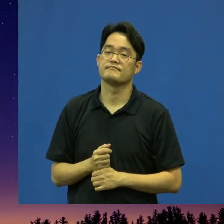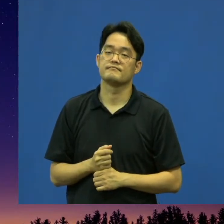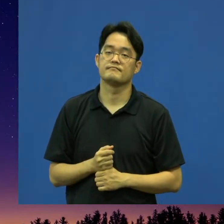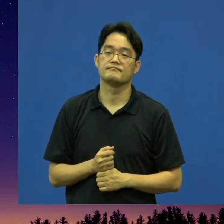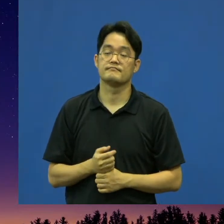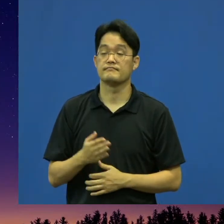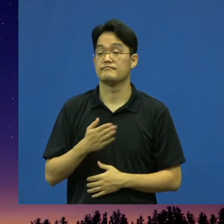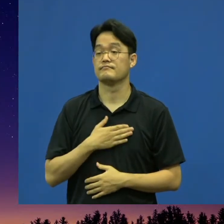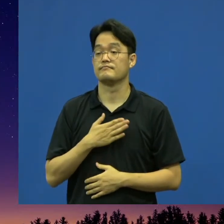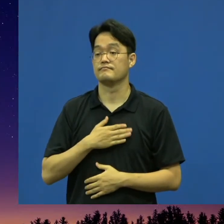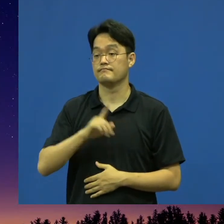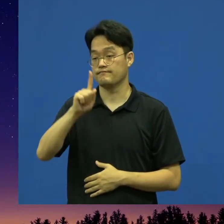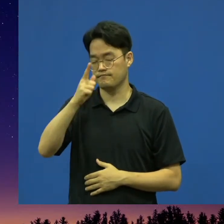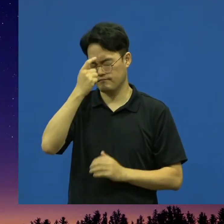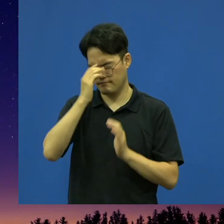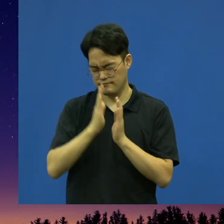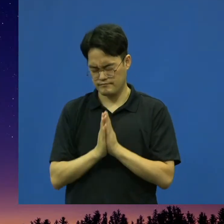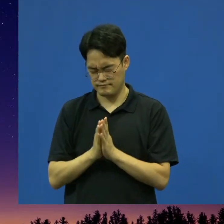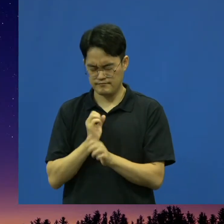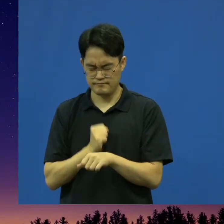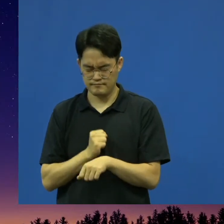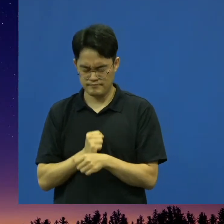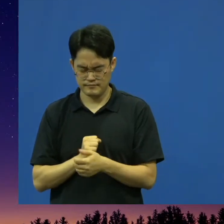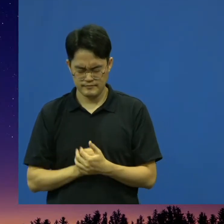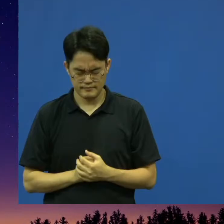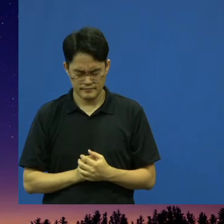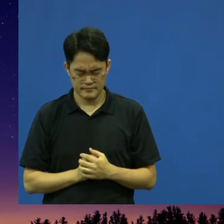제가 한번 기도하겠습니다.